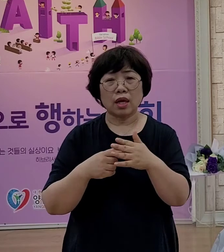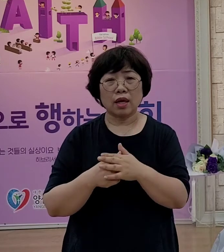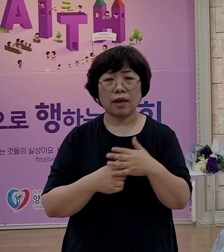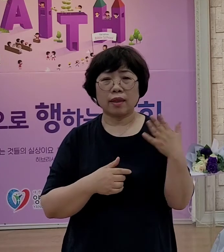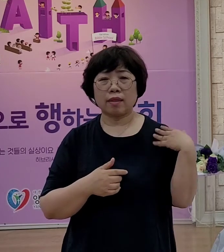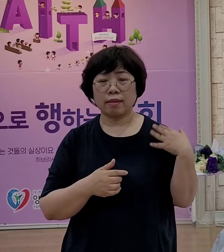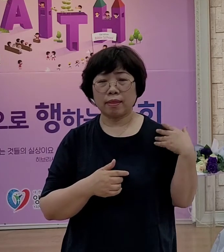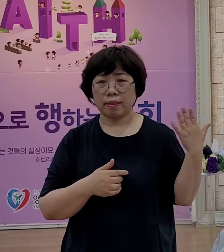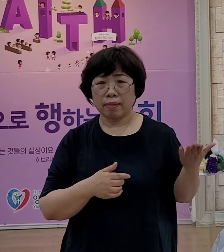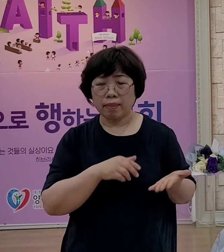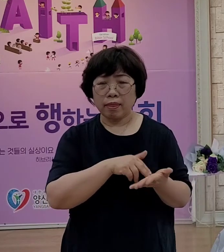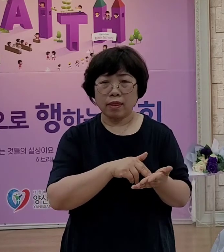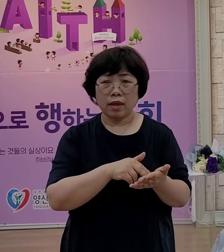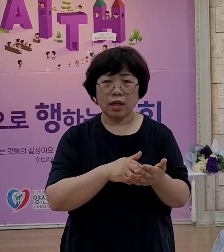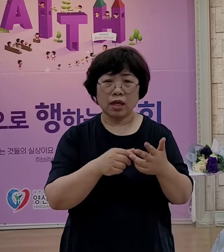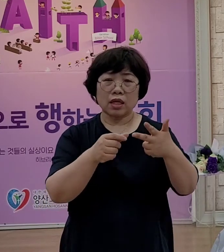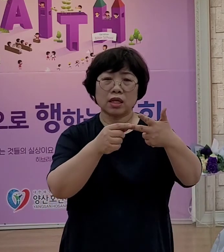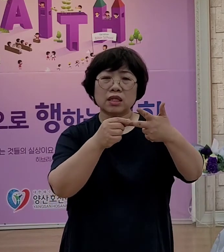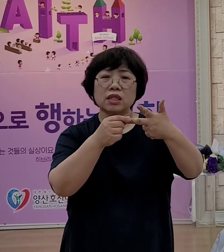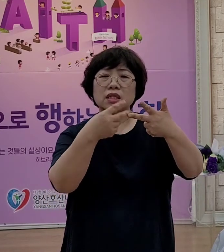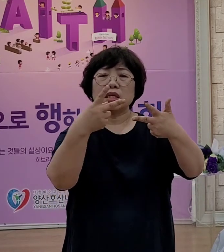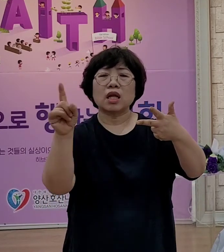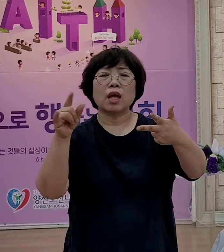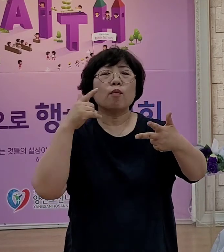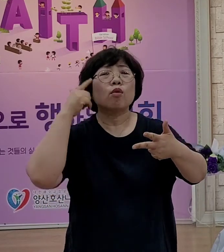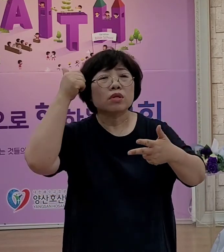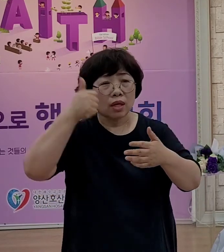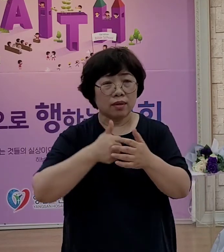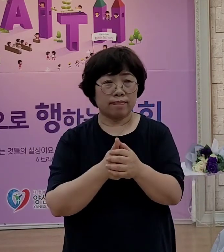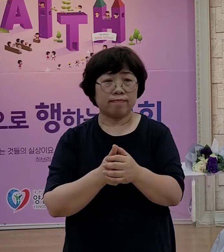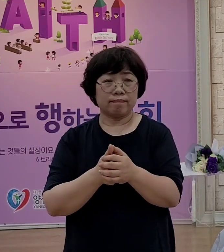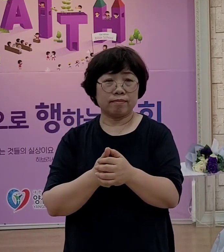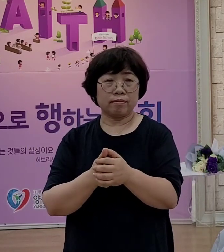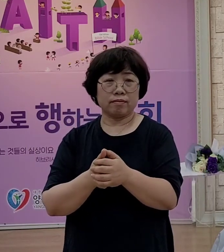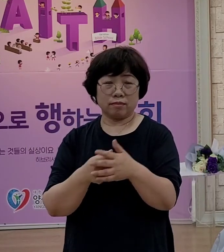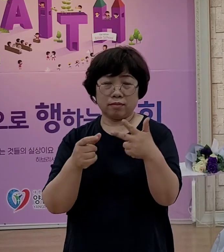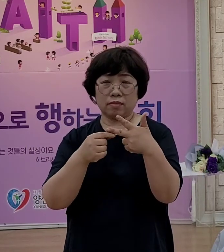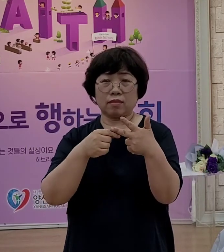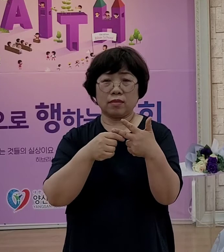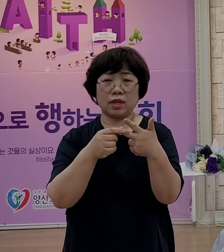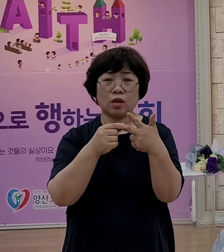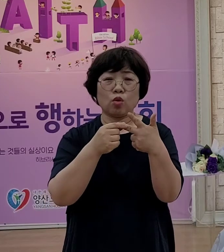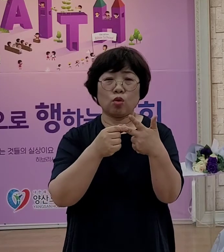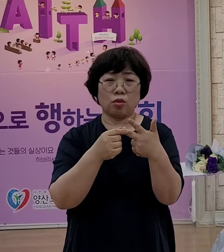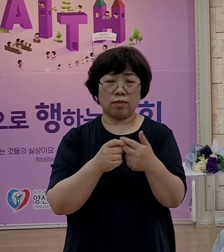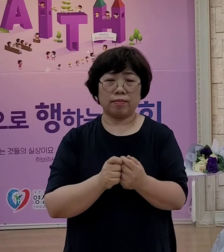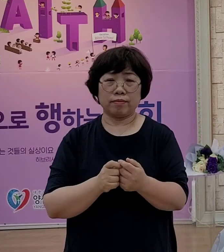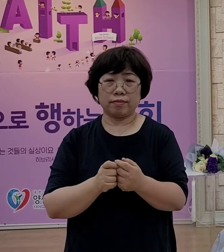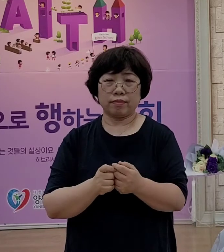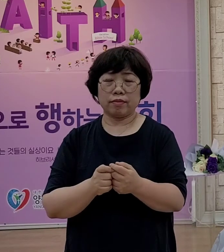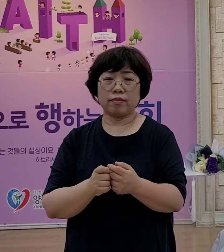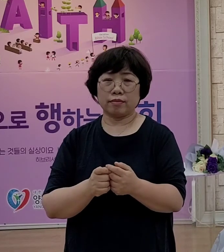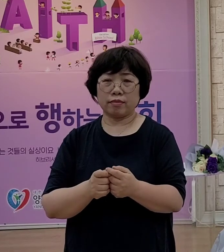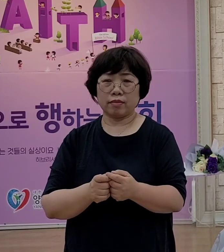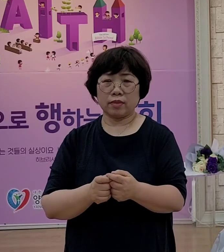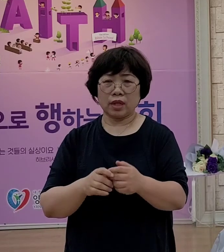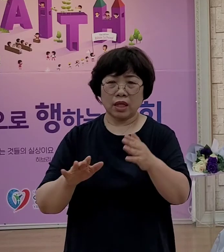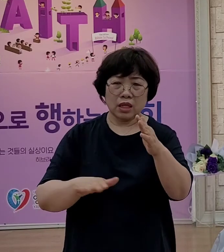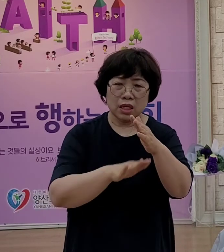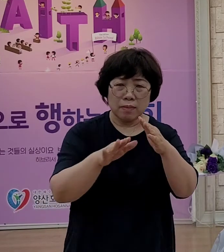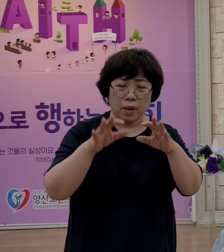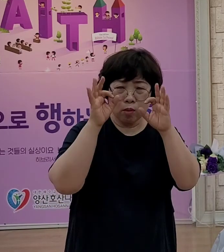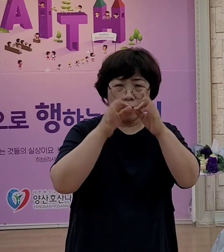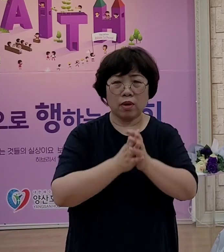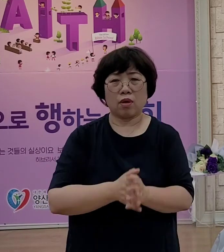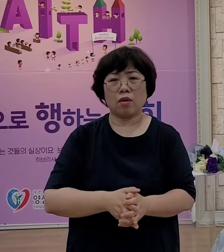고신척, 다 합동척, 제 합신 목사예요. 어디 나가면요, 떳떳한 집안, 우리